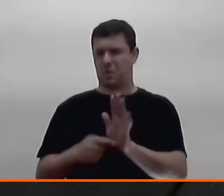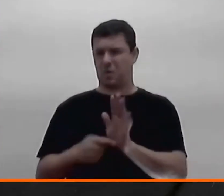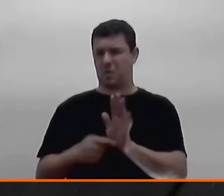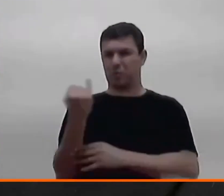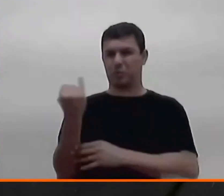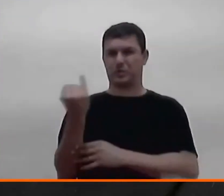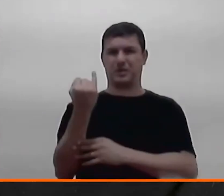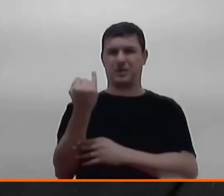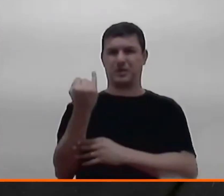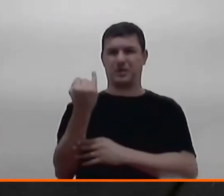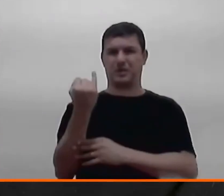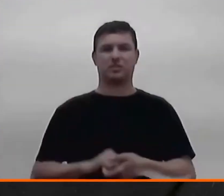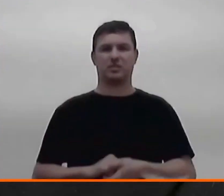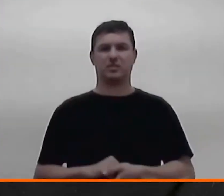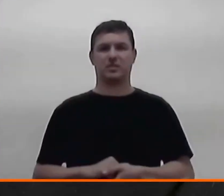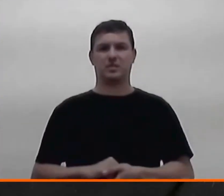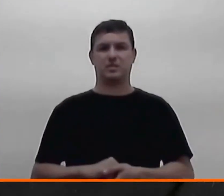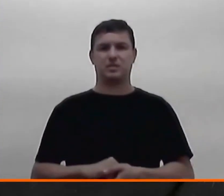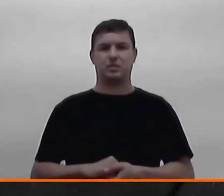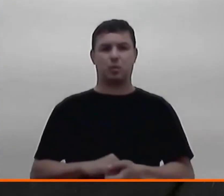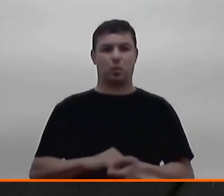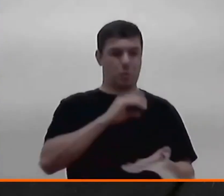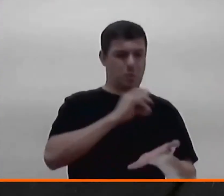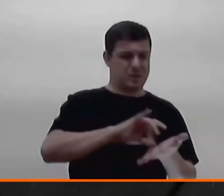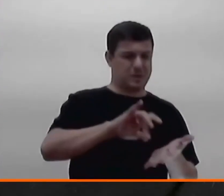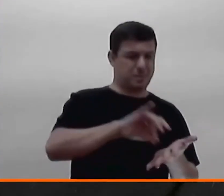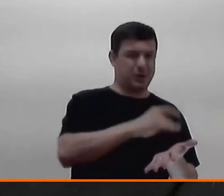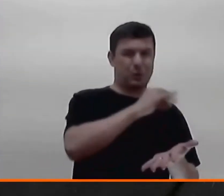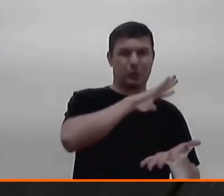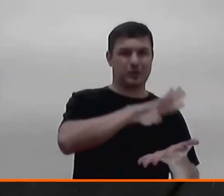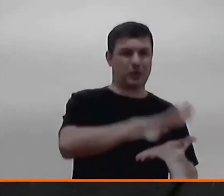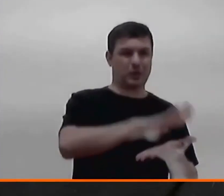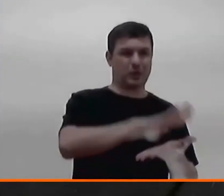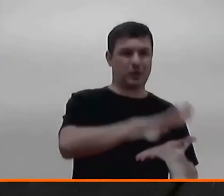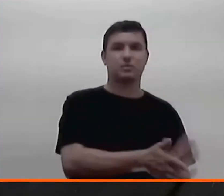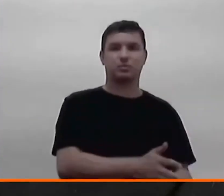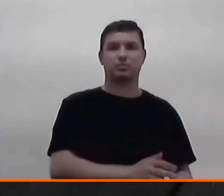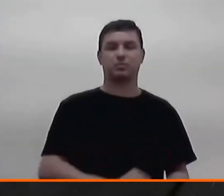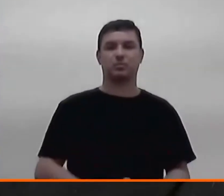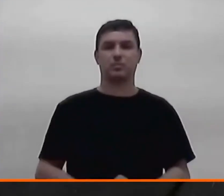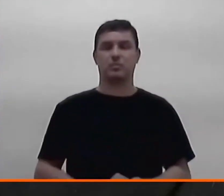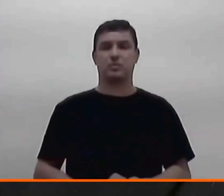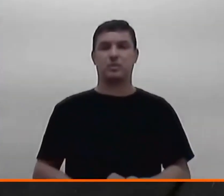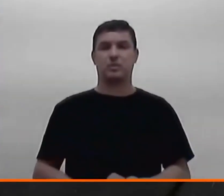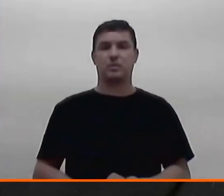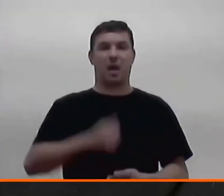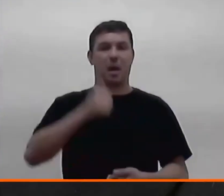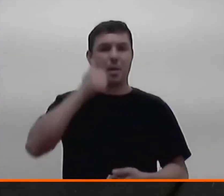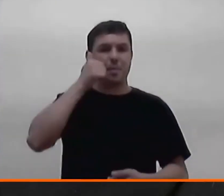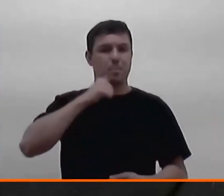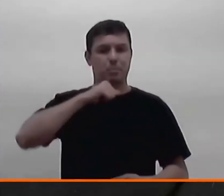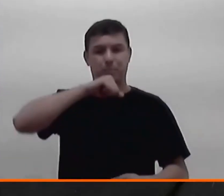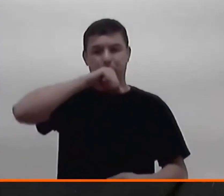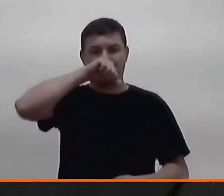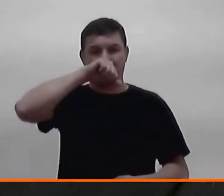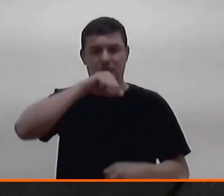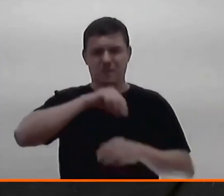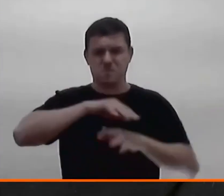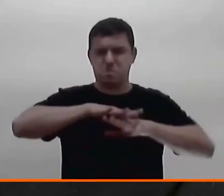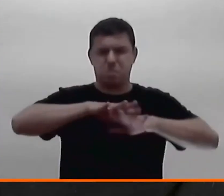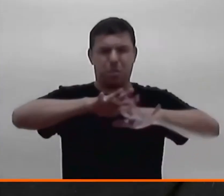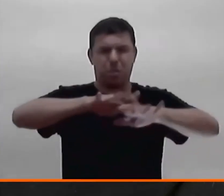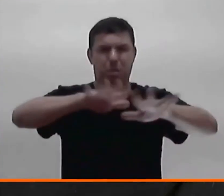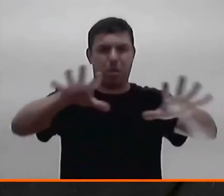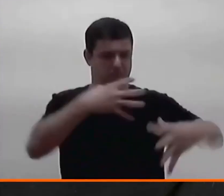ofensivo para o inimigo. Porque ele fala assim: se tu a mãe de milhares, a